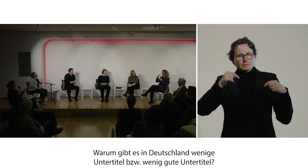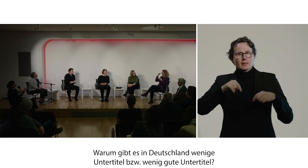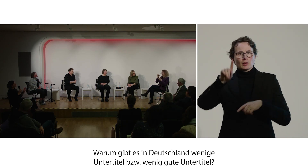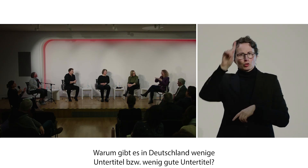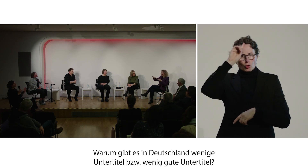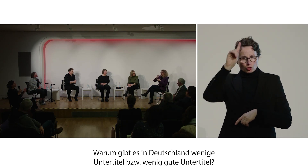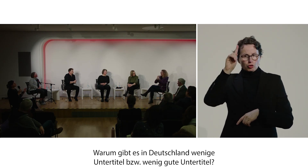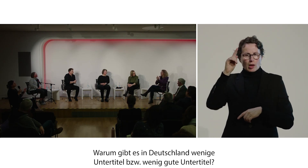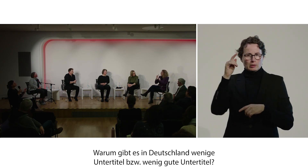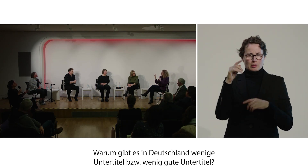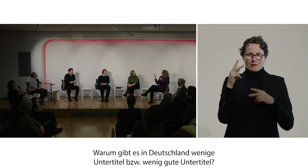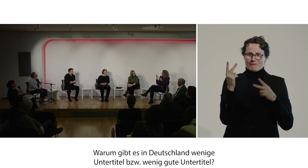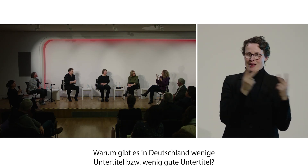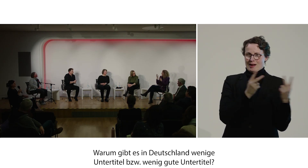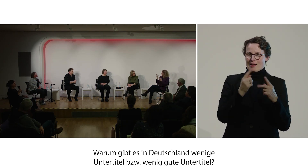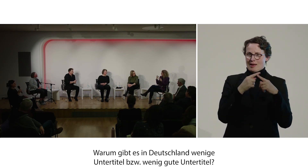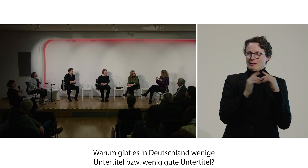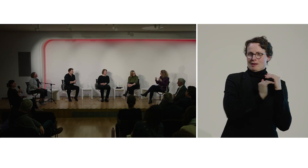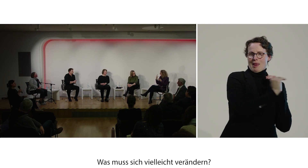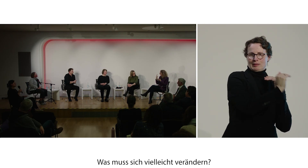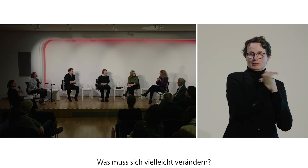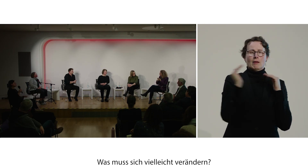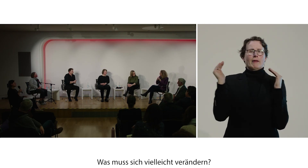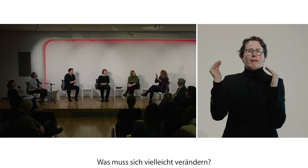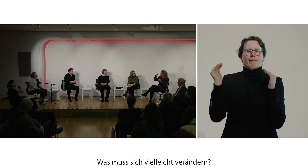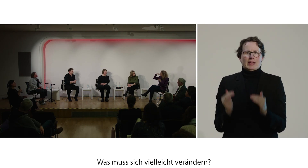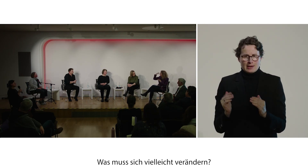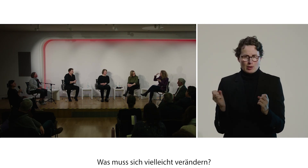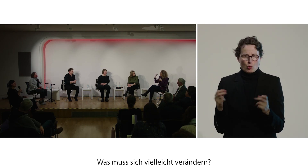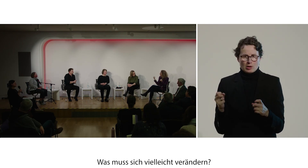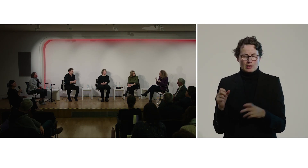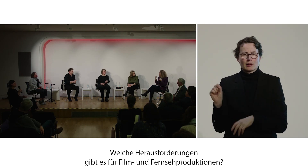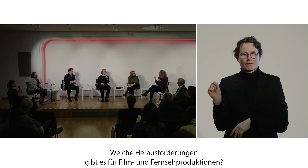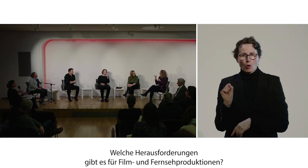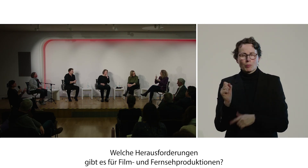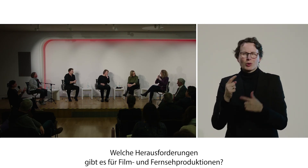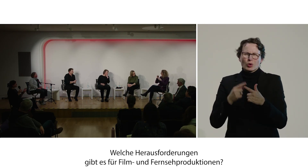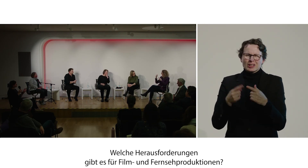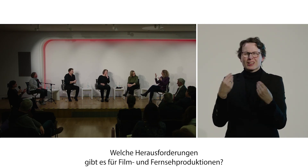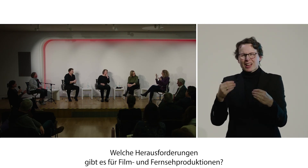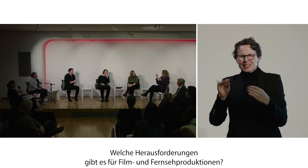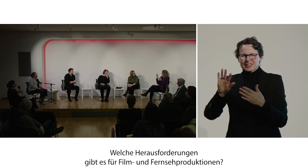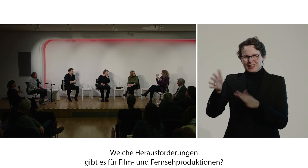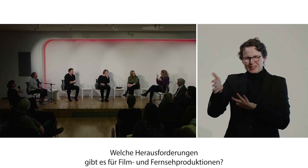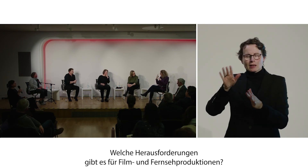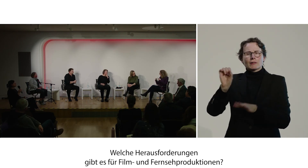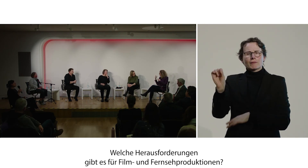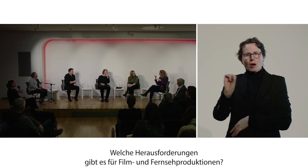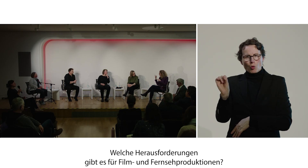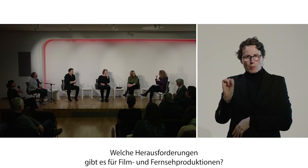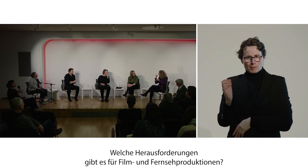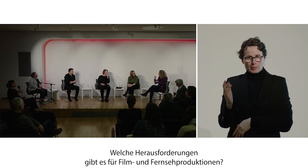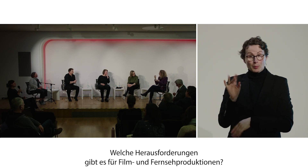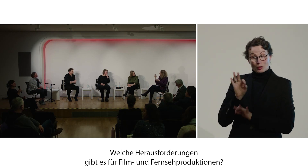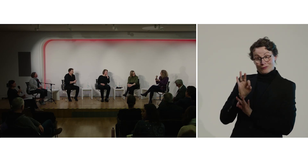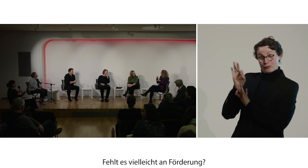Untertitel bzw. noch wenig gute Untertitel? Was muss sich vielleicht verändern? Welche Herausforderungen gibt es für Film